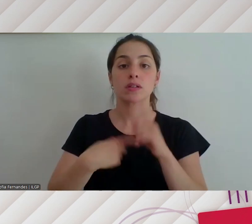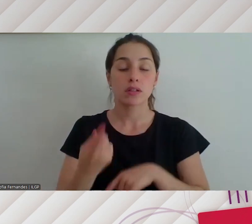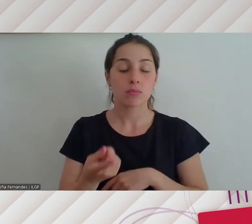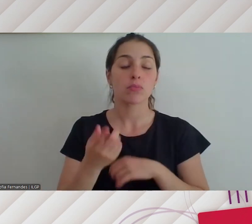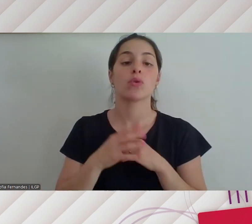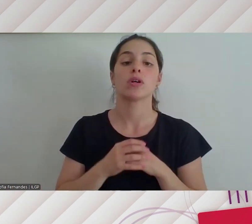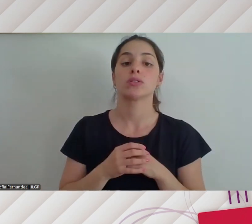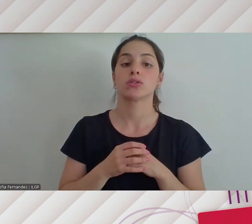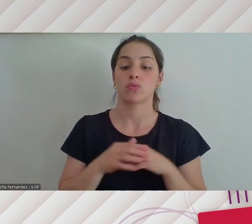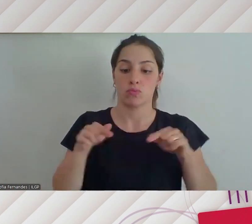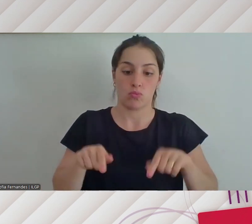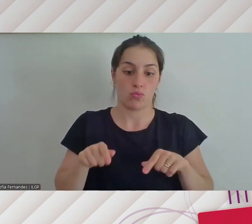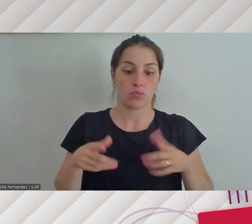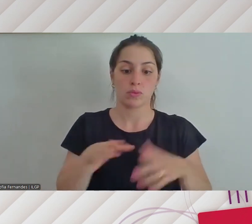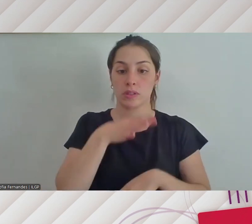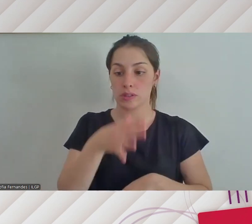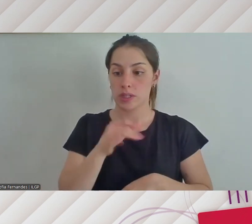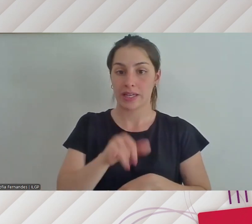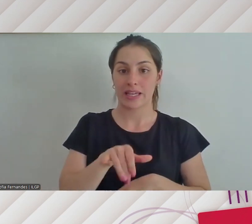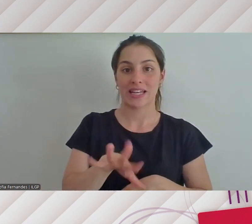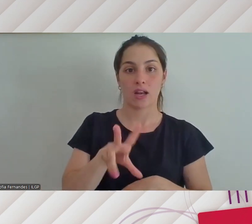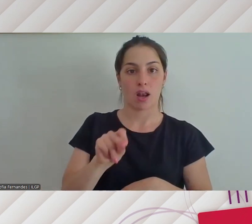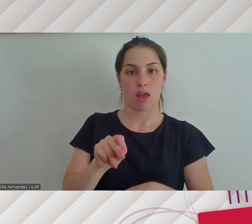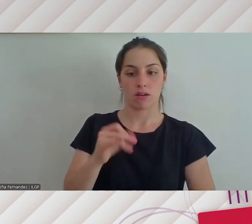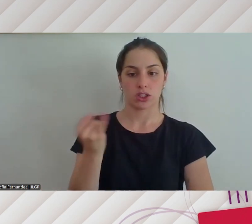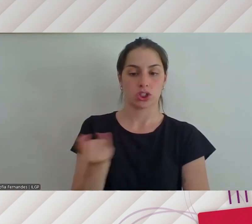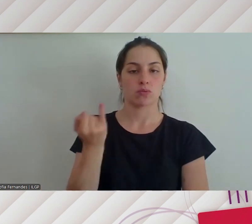novamente nas principais instituições